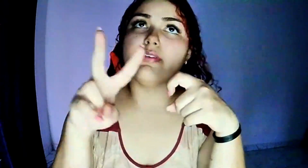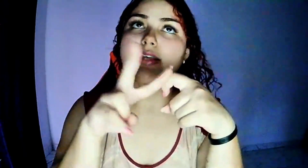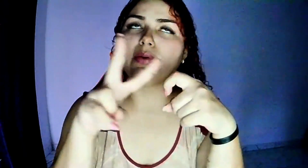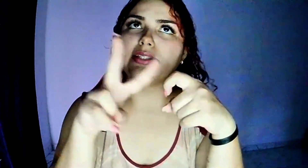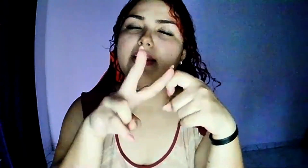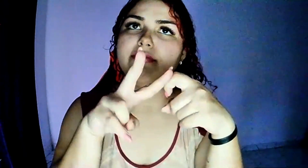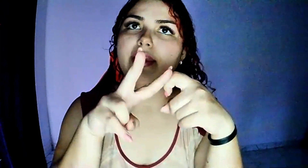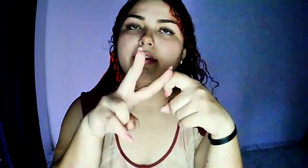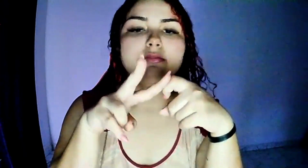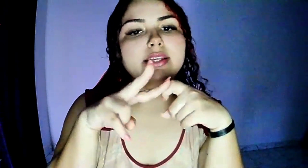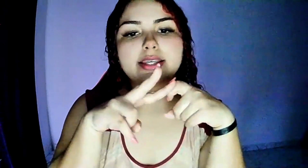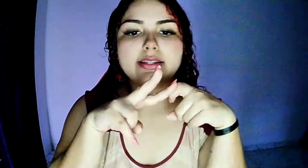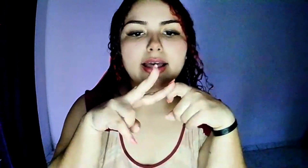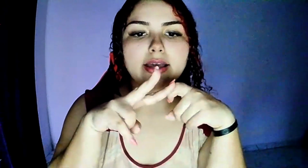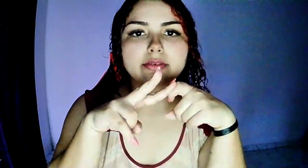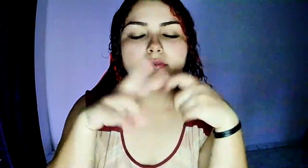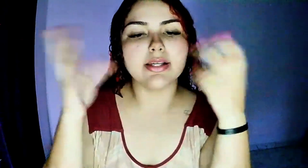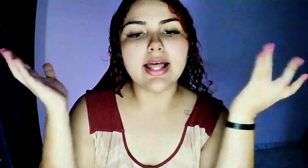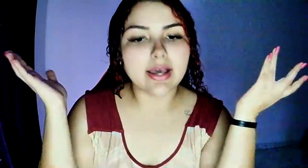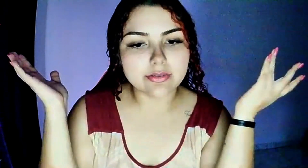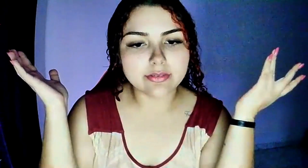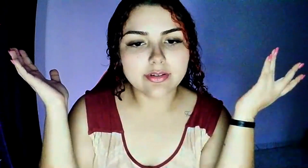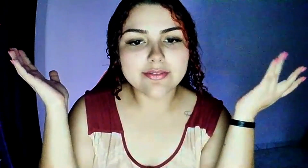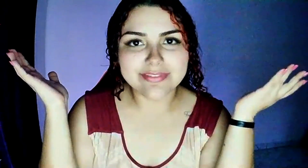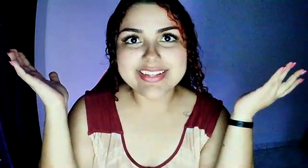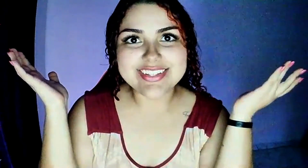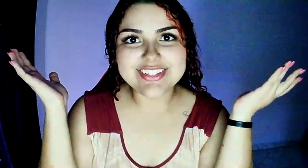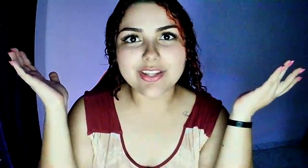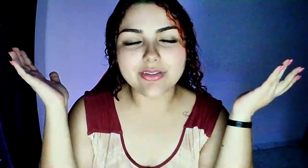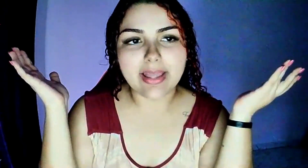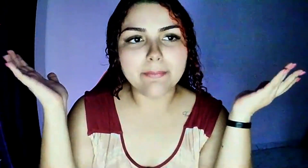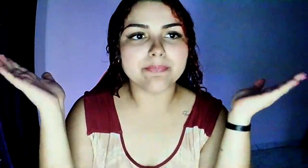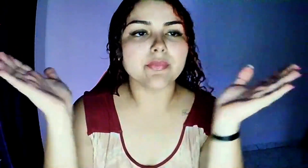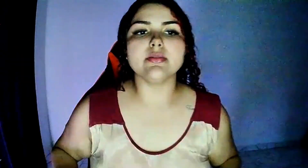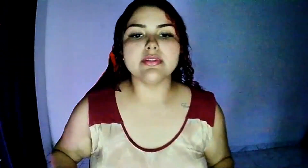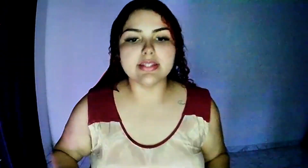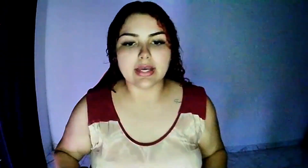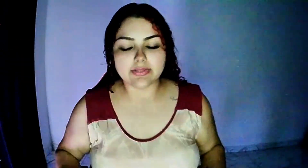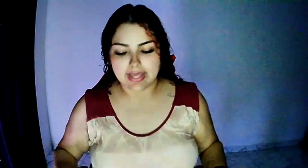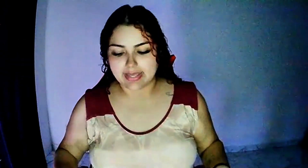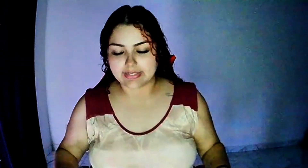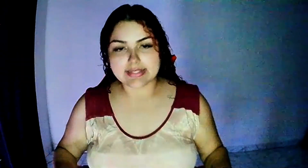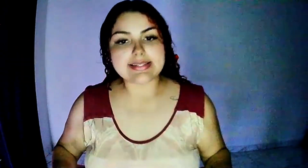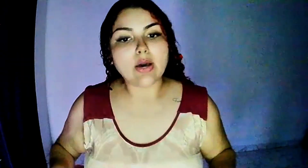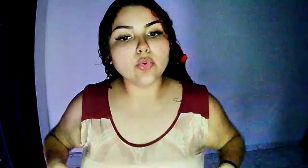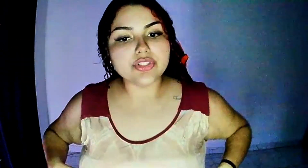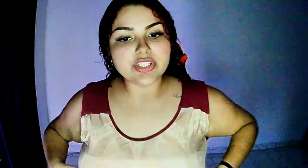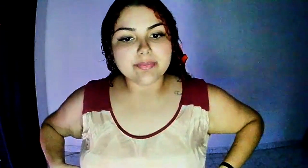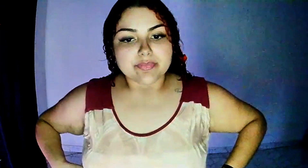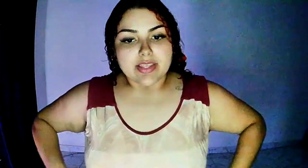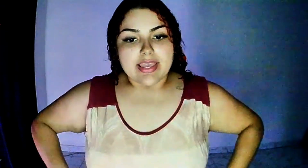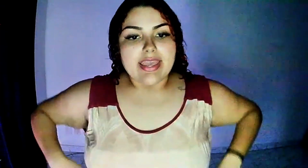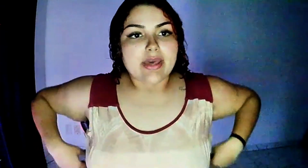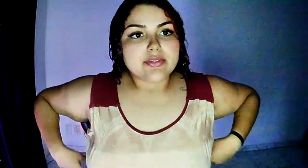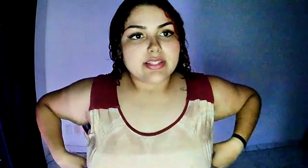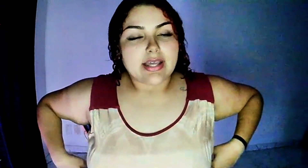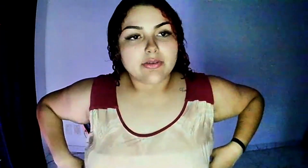fizer com a letra V, veterinário. Claro, faz sentido, né? O próximo sinal da área da saúde é o sinal